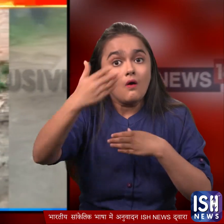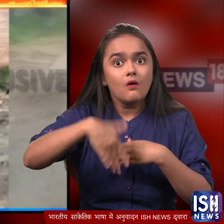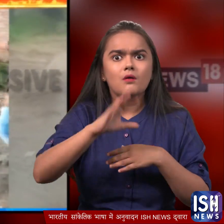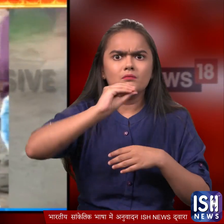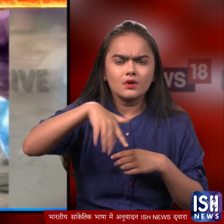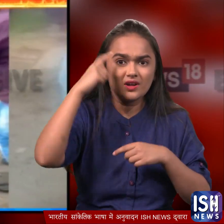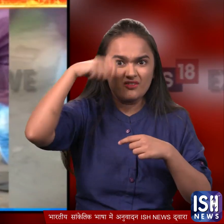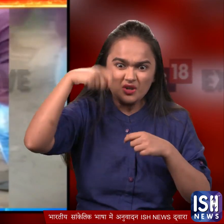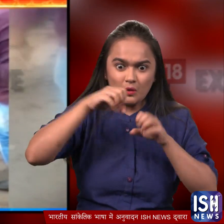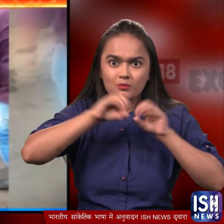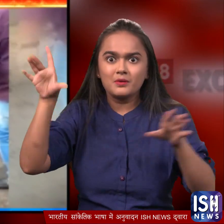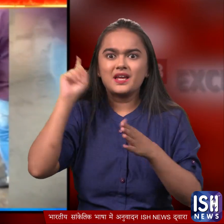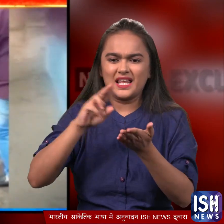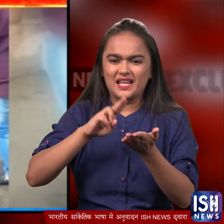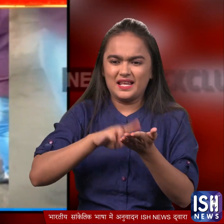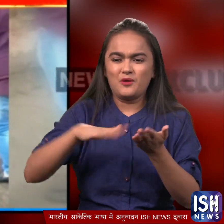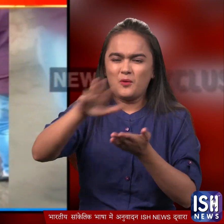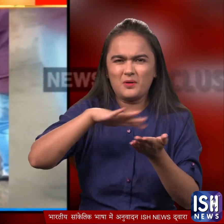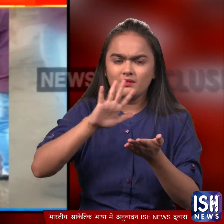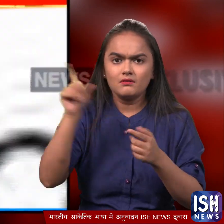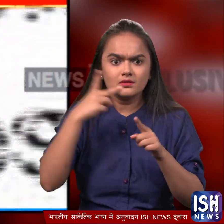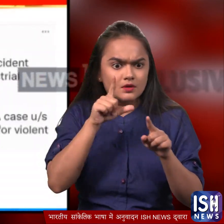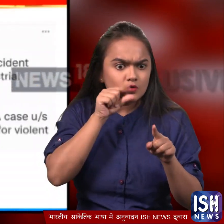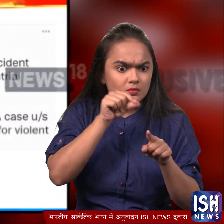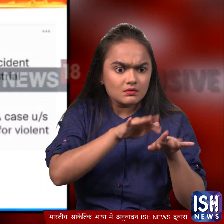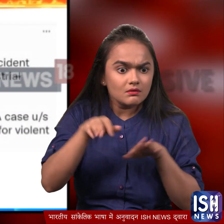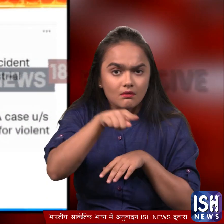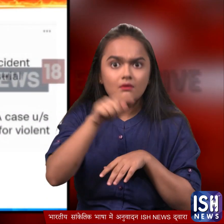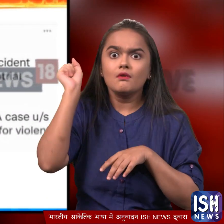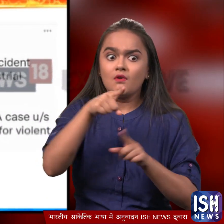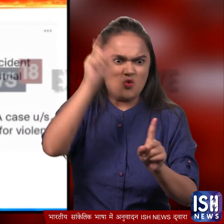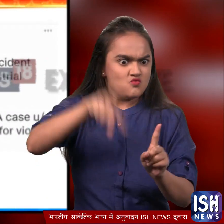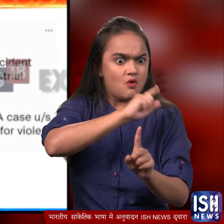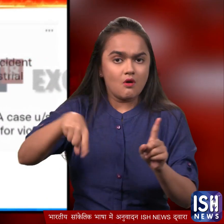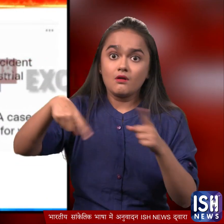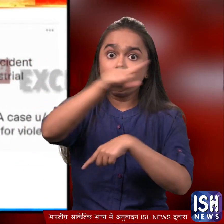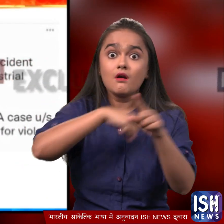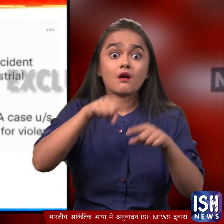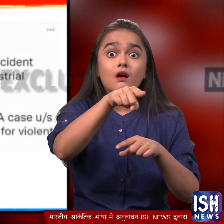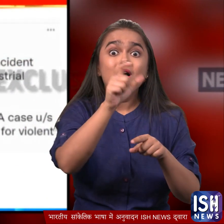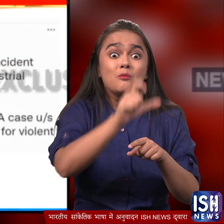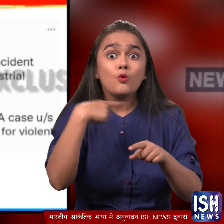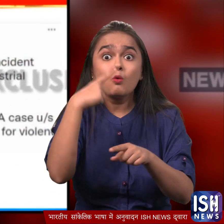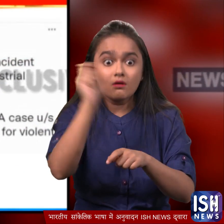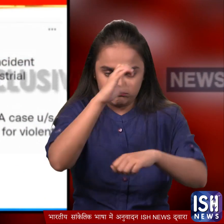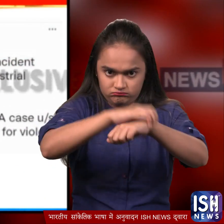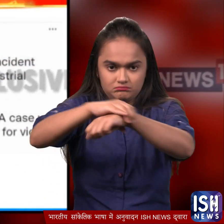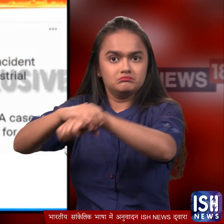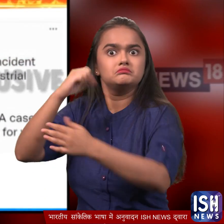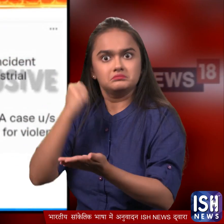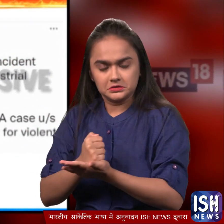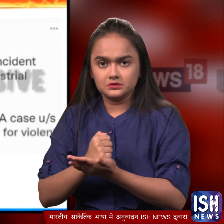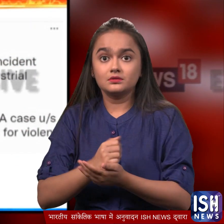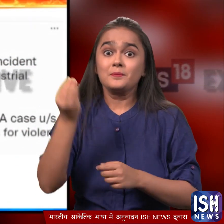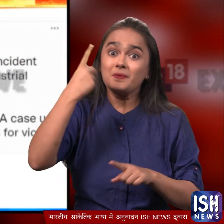रहे। इस वीडियो के सामने आने के बाद शिरोमणि अकाली दल के नेता मनजिंदर सिंह सिरसा ने ट्वीट के जरिए इस घटना का विरोध किया और आरोपियों